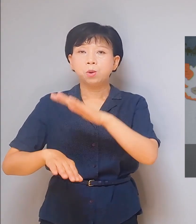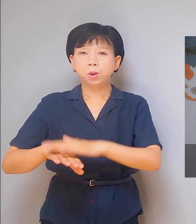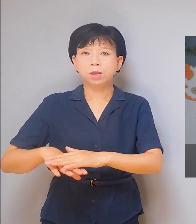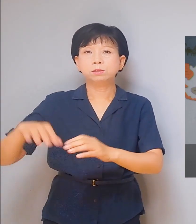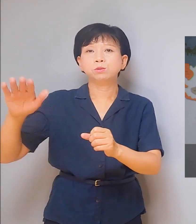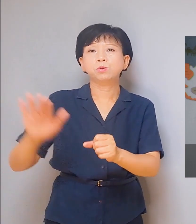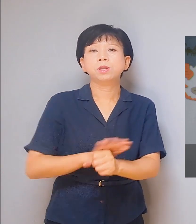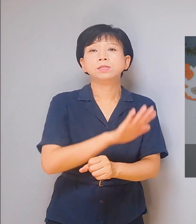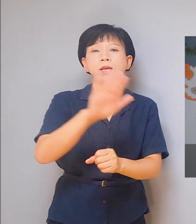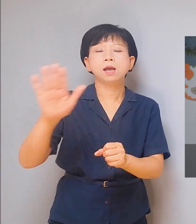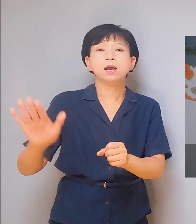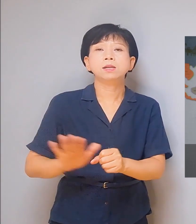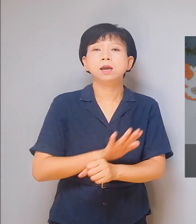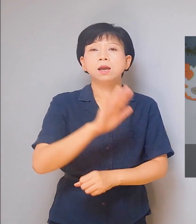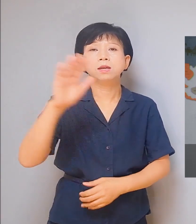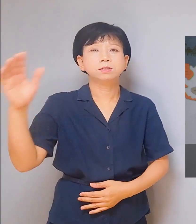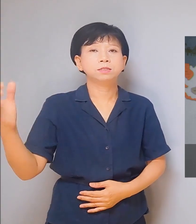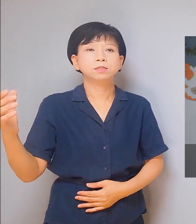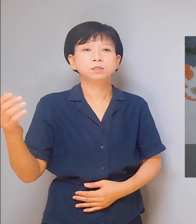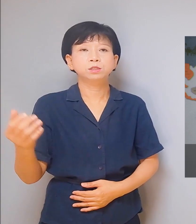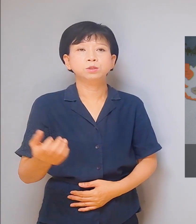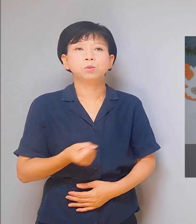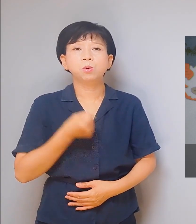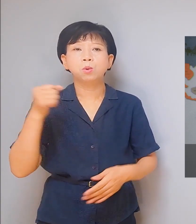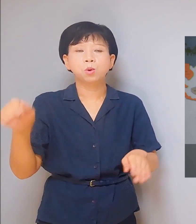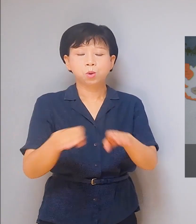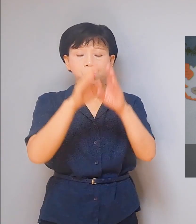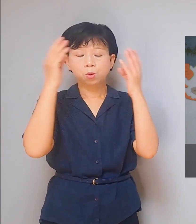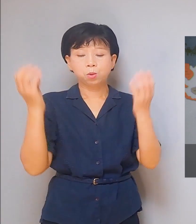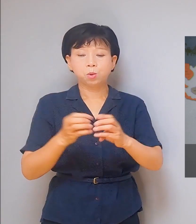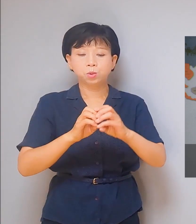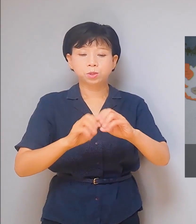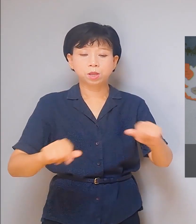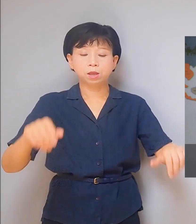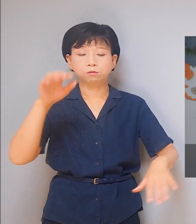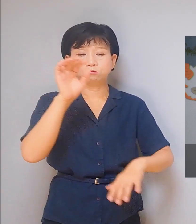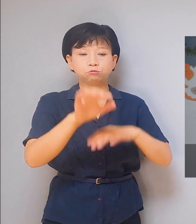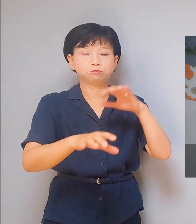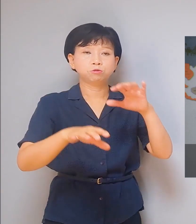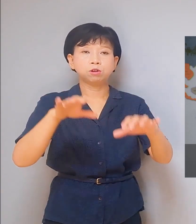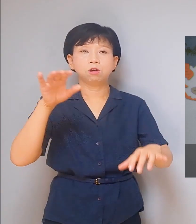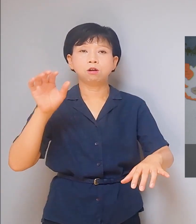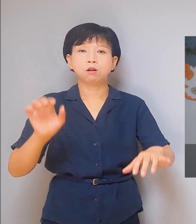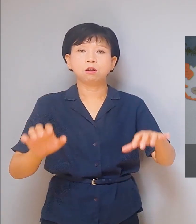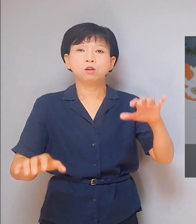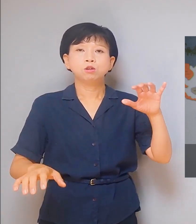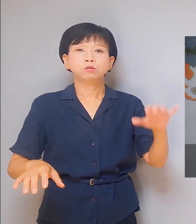찬양합니다. 한 손에 사랑을 들고 온 땅